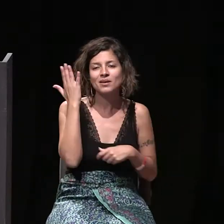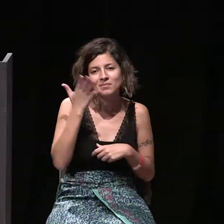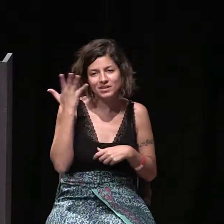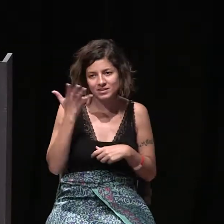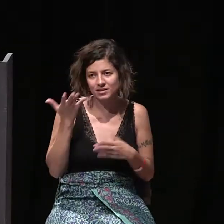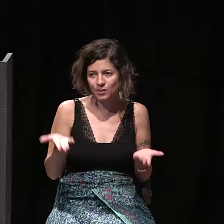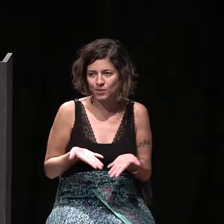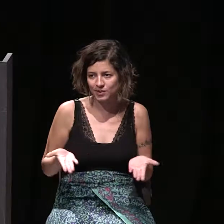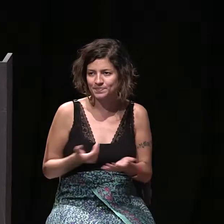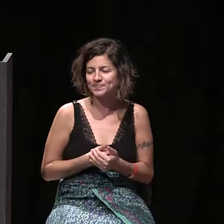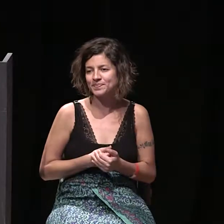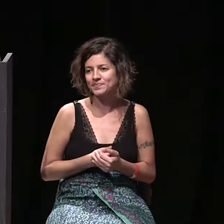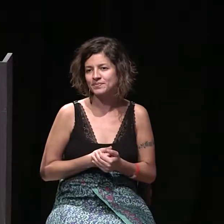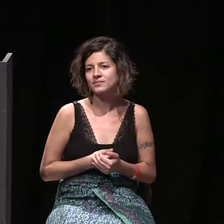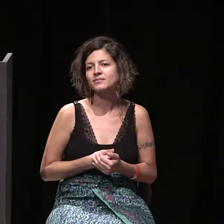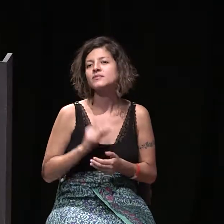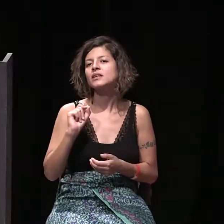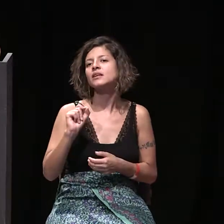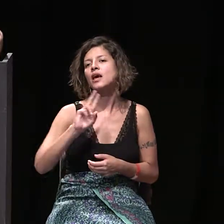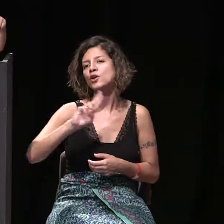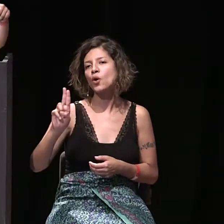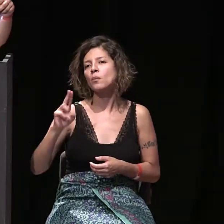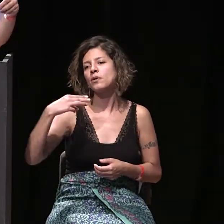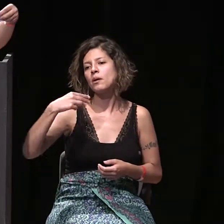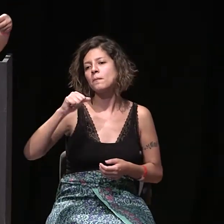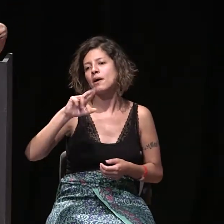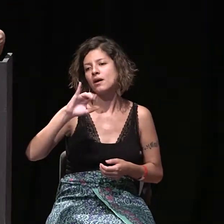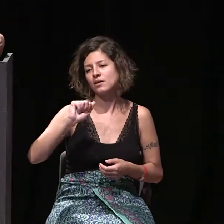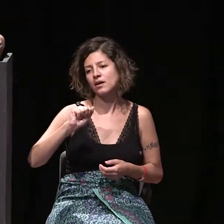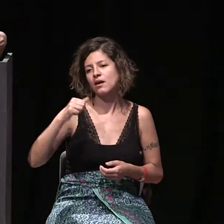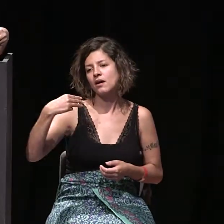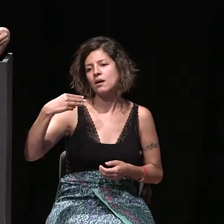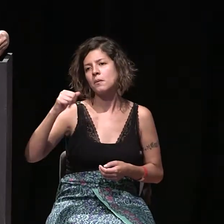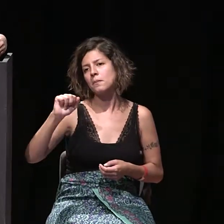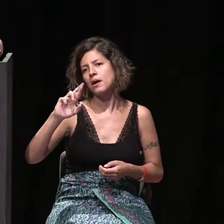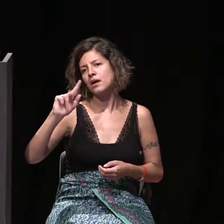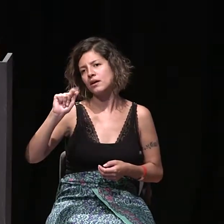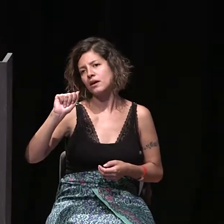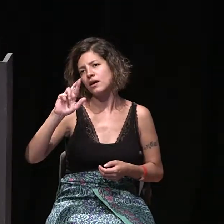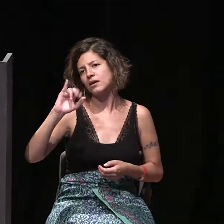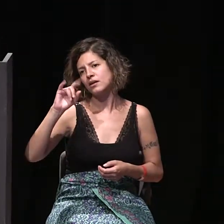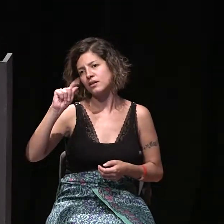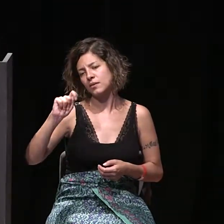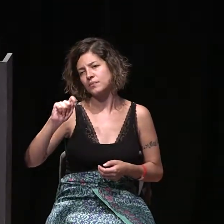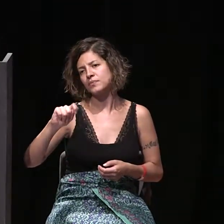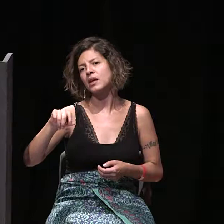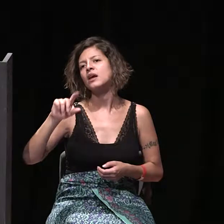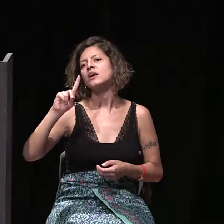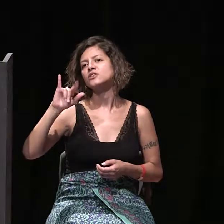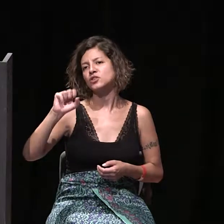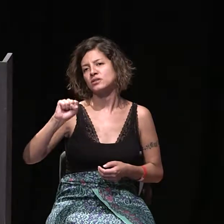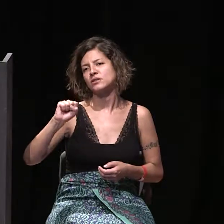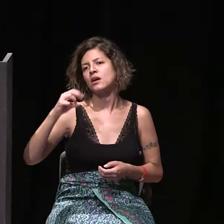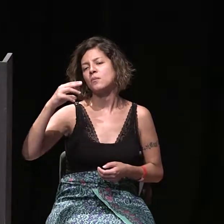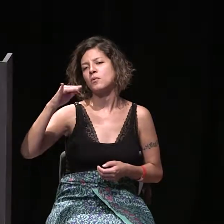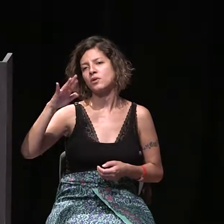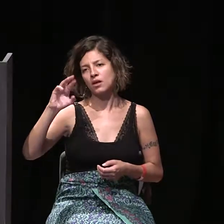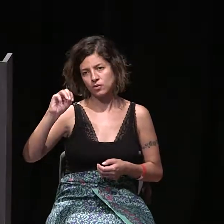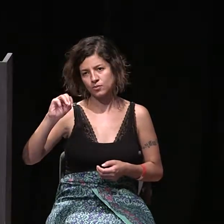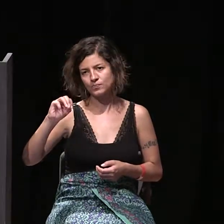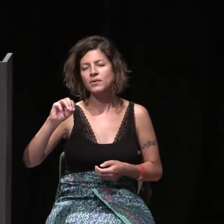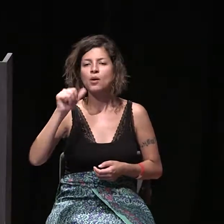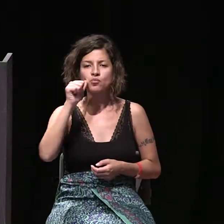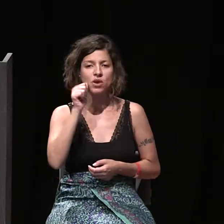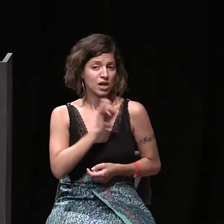palestrante, que é a Maria Margarita Dias Monteiro, que ela é chilena, radicada no Brasil há